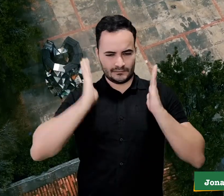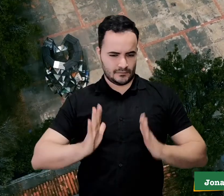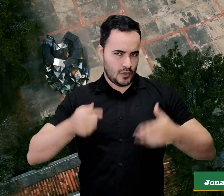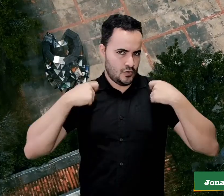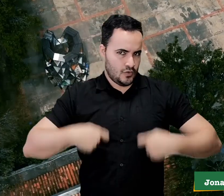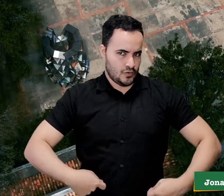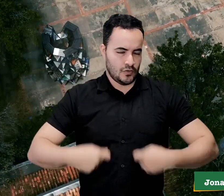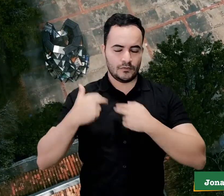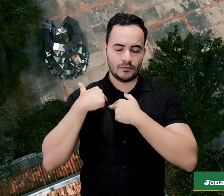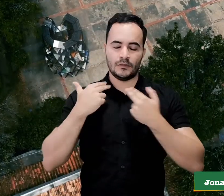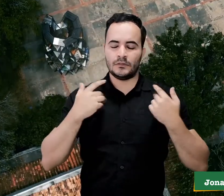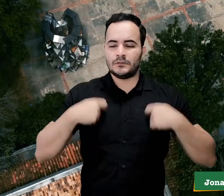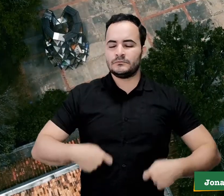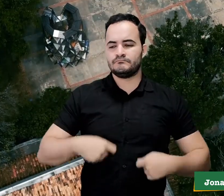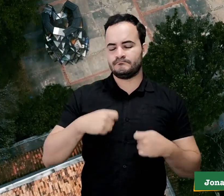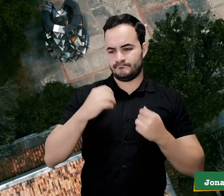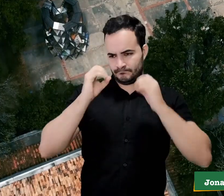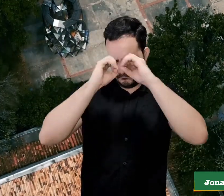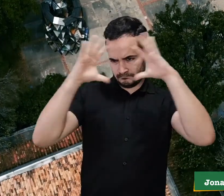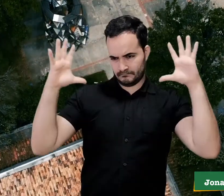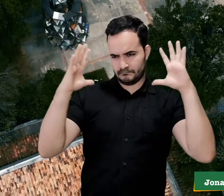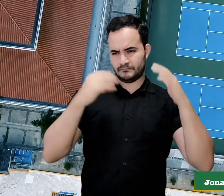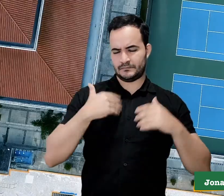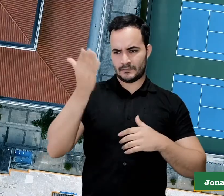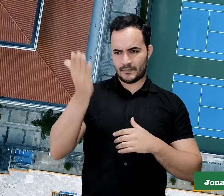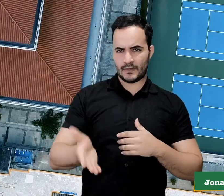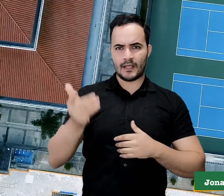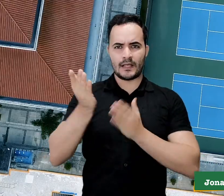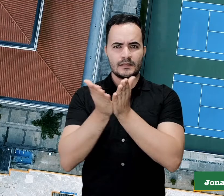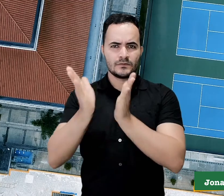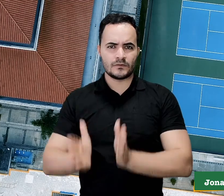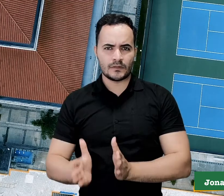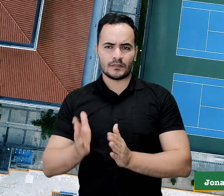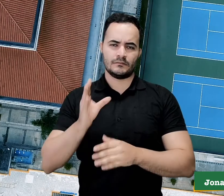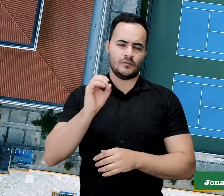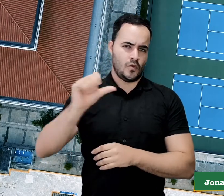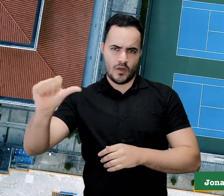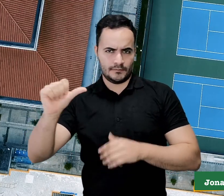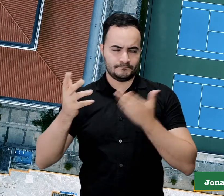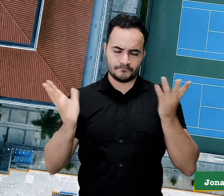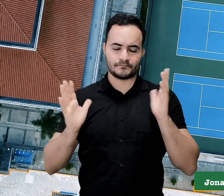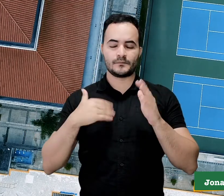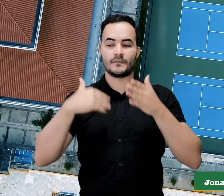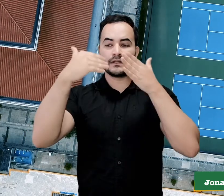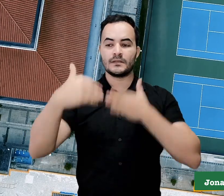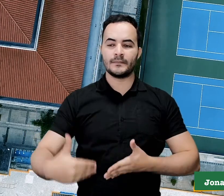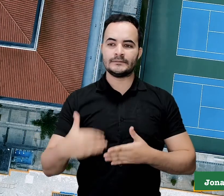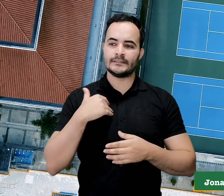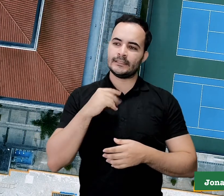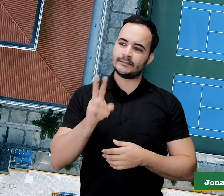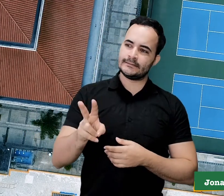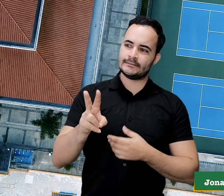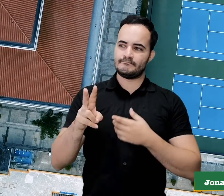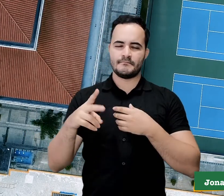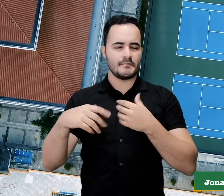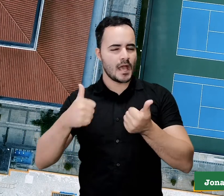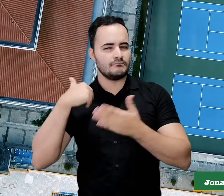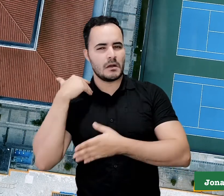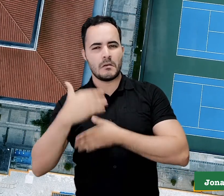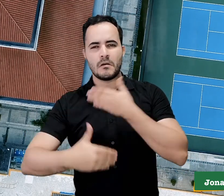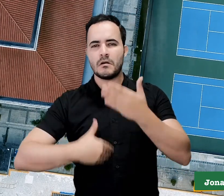caso, encontrar la manera de que el estudiante o la estudiante que tenga una discapacidad pueda desarrollar de